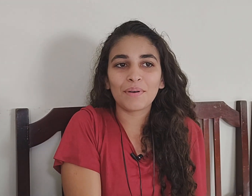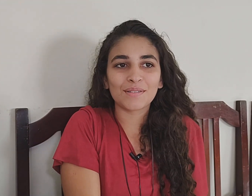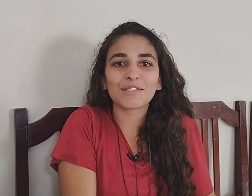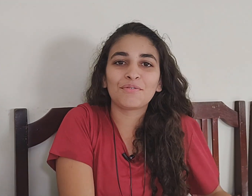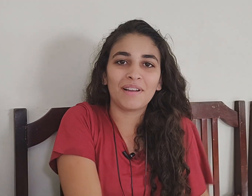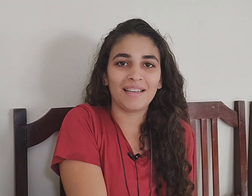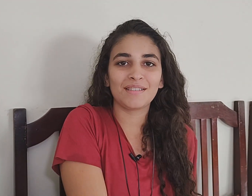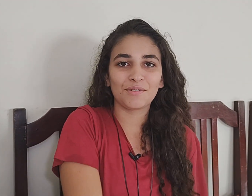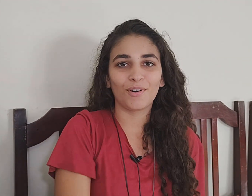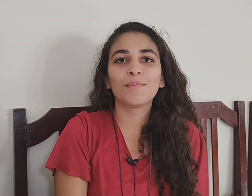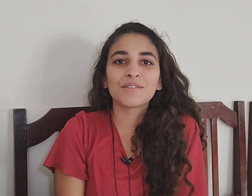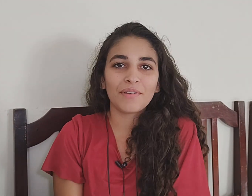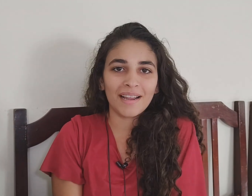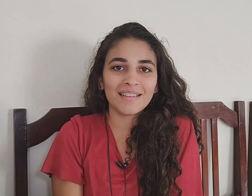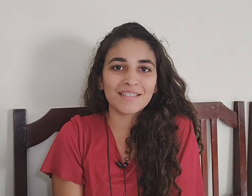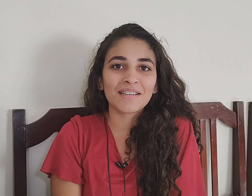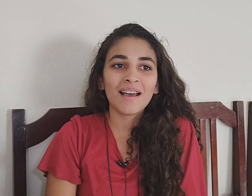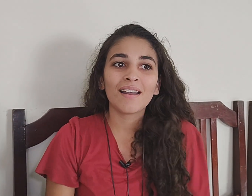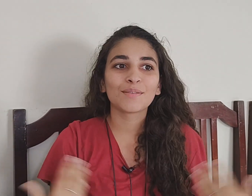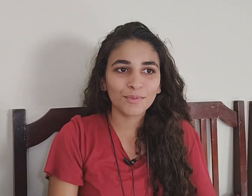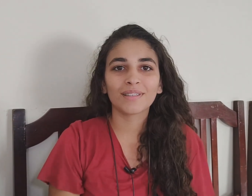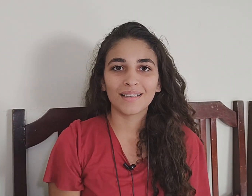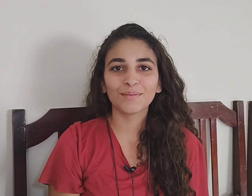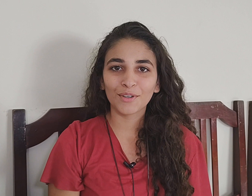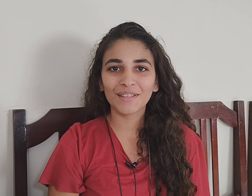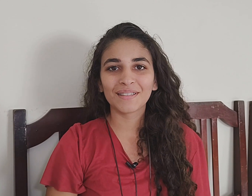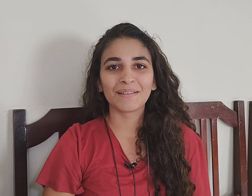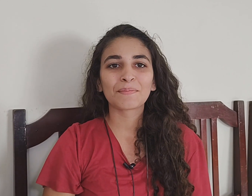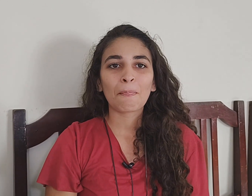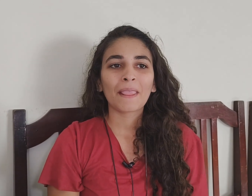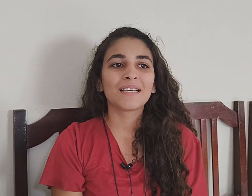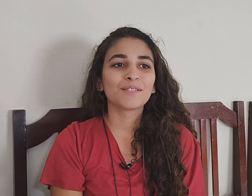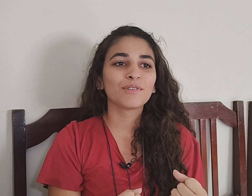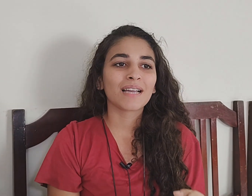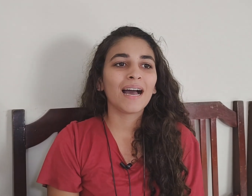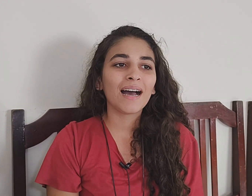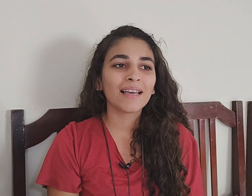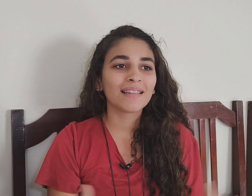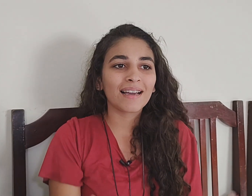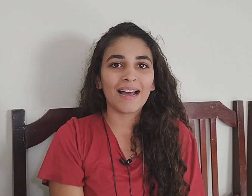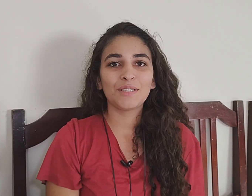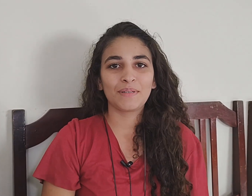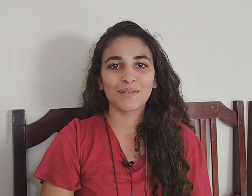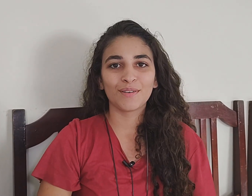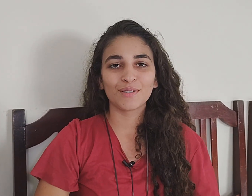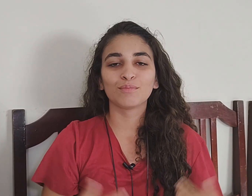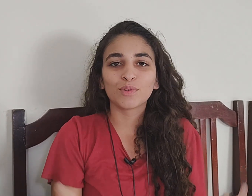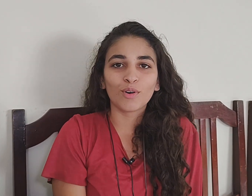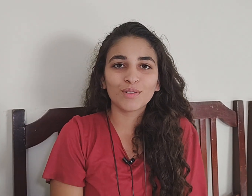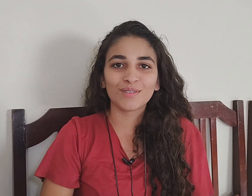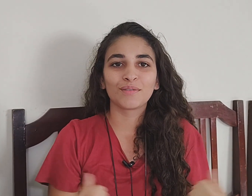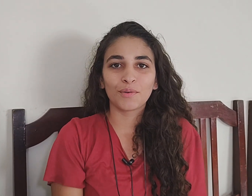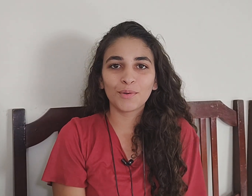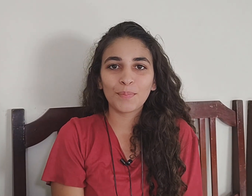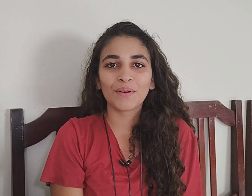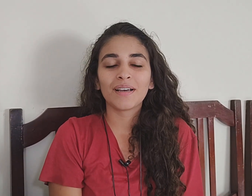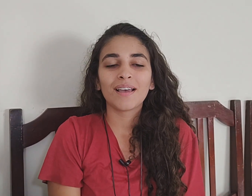pessoas diferentes, de formas diferentes, nesse mundo que tá tão doido, né? A gente buscar integrar as pessoas num todo, num grupo, eu acho